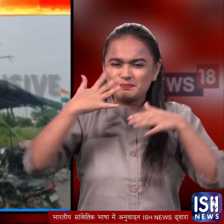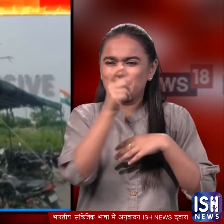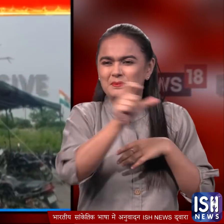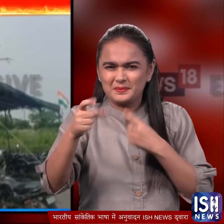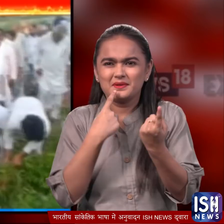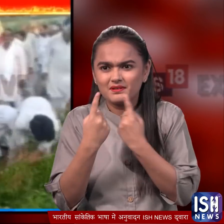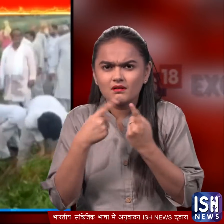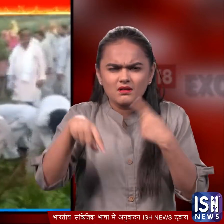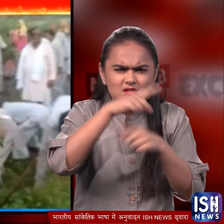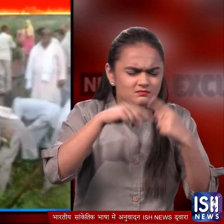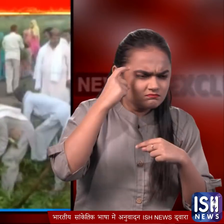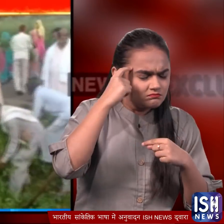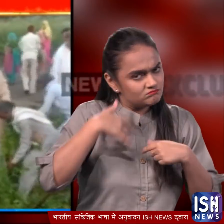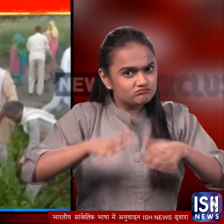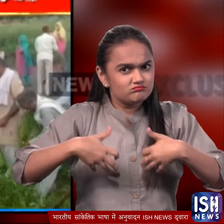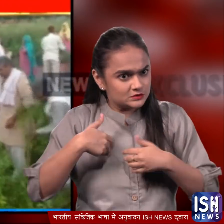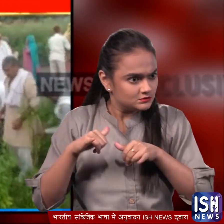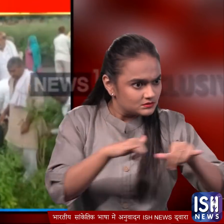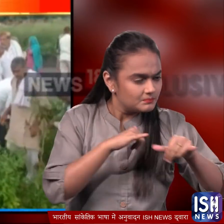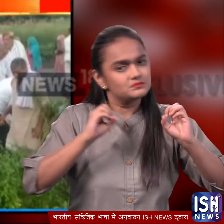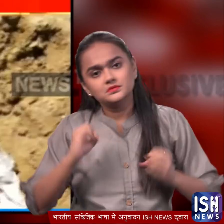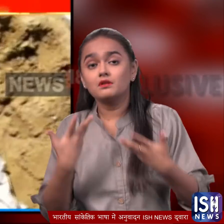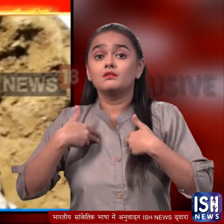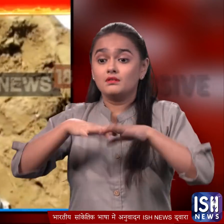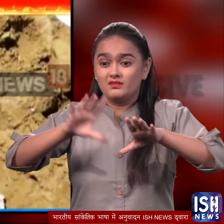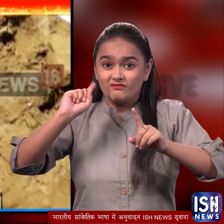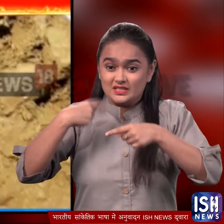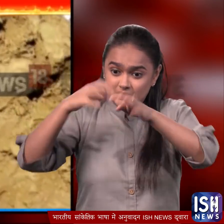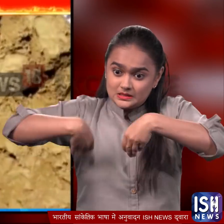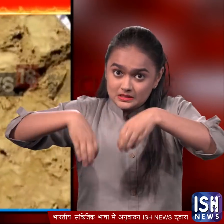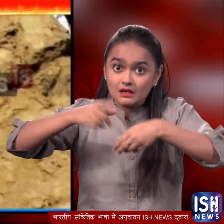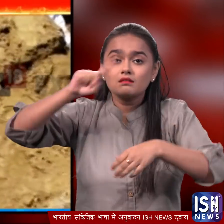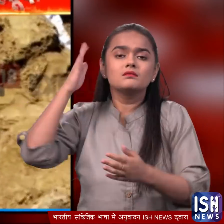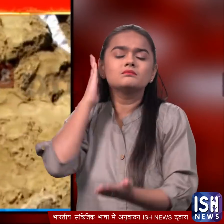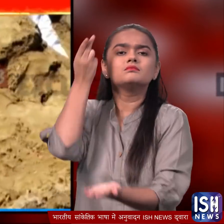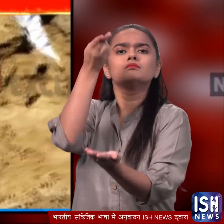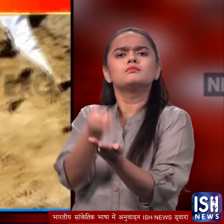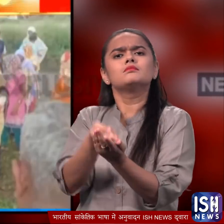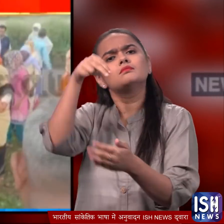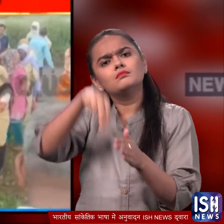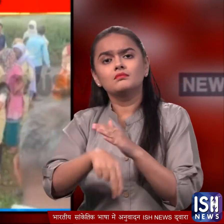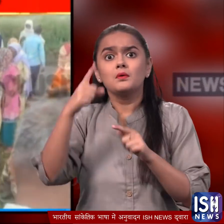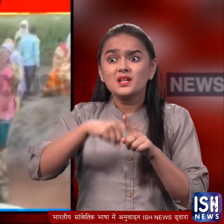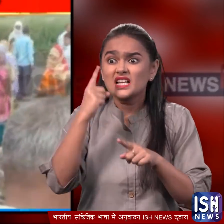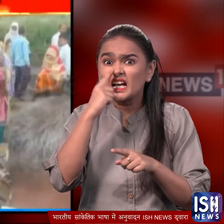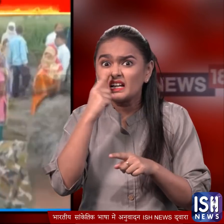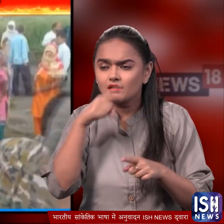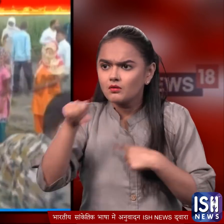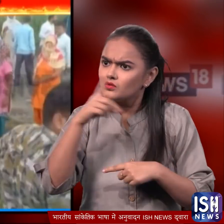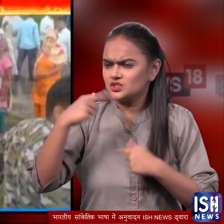लेने का फैसला लिया गया, जिसके बाद बाकायदा वहां किसानों ने पहले गड्ढे किए और फिर उसमें जाकर लेट गए। इस मुहिम में उनका साथ महिलाओं ने भी